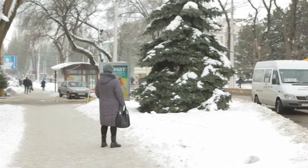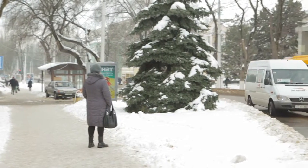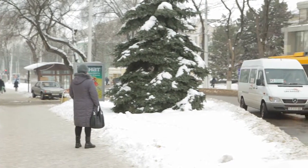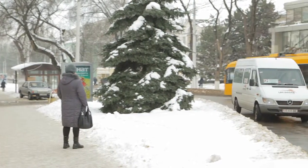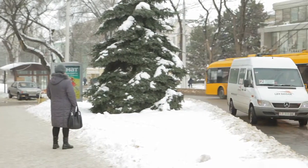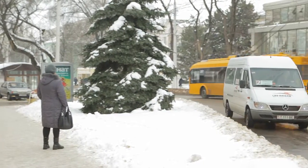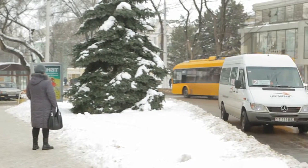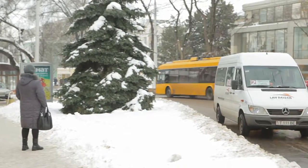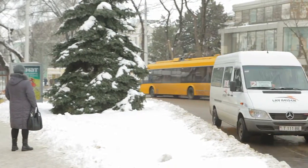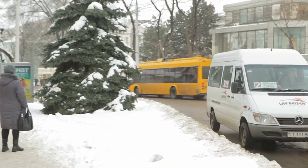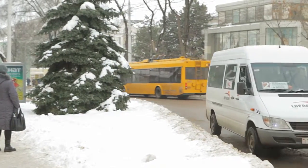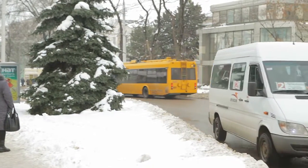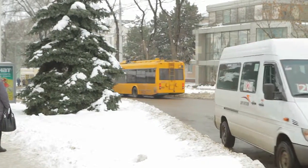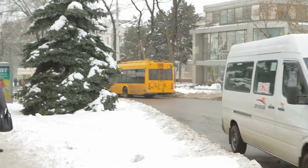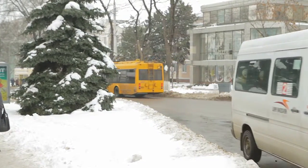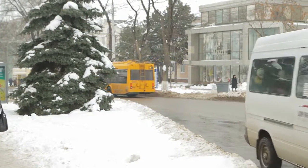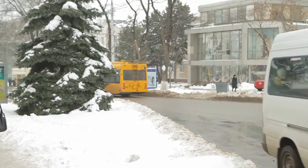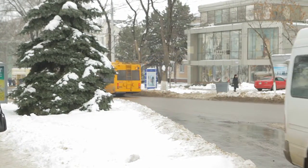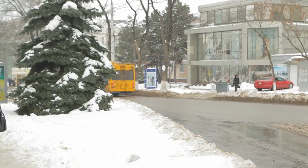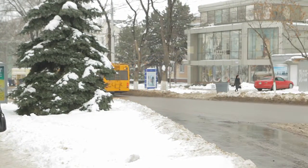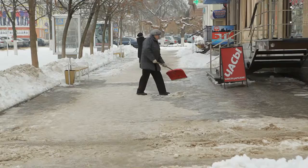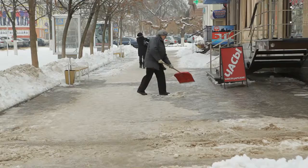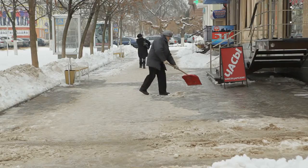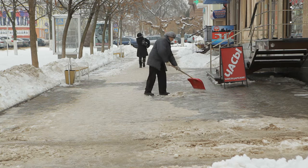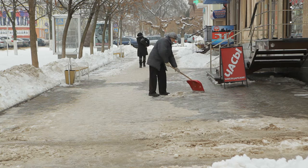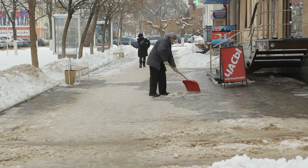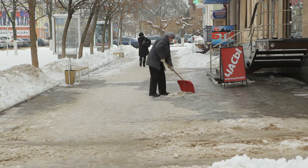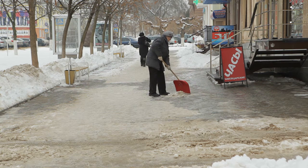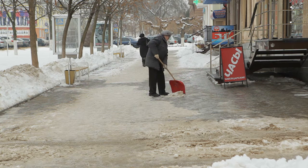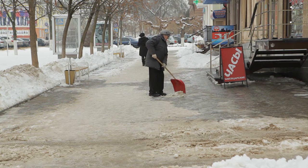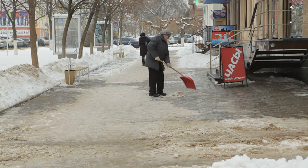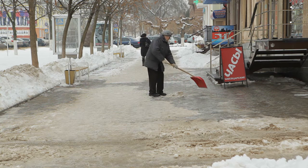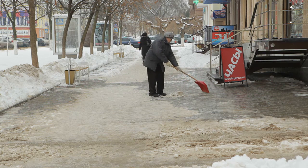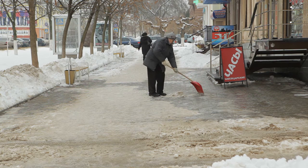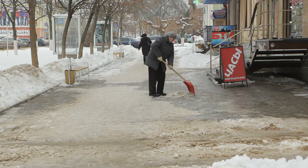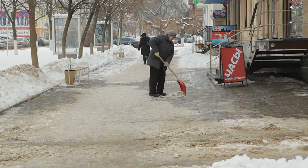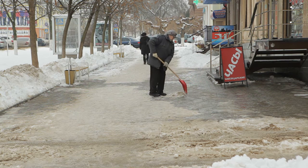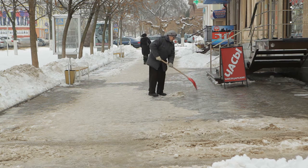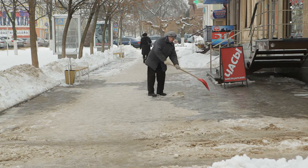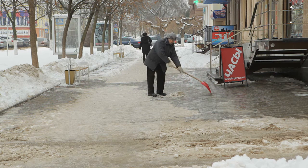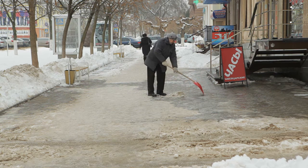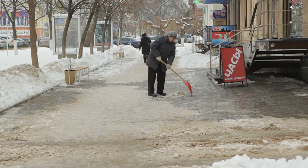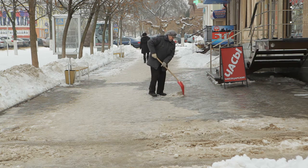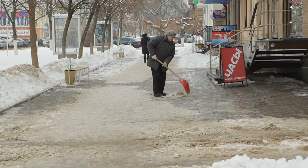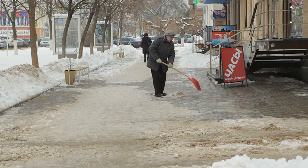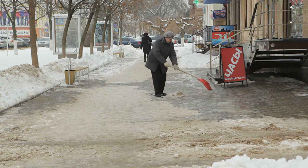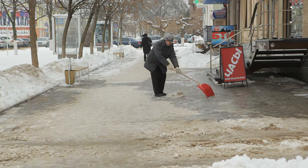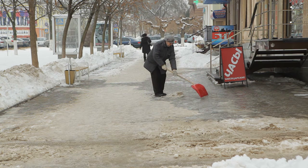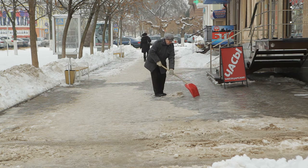Обычная жизнь города. Прохожие, маршрутные такси. Казалось бы, ничего необычного. А теперь представьте, что кто-то по щелчку